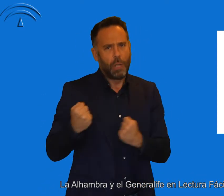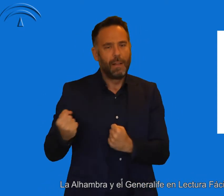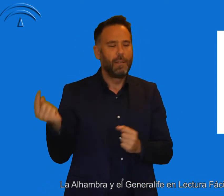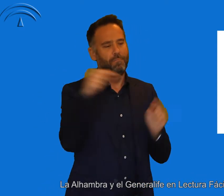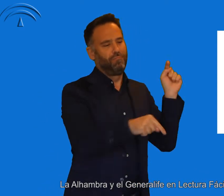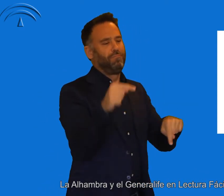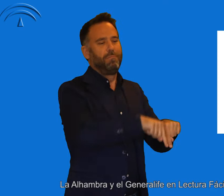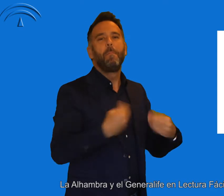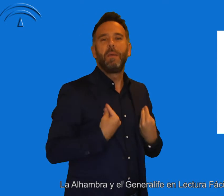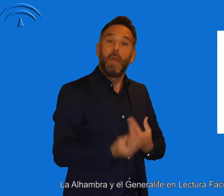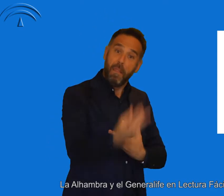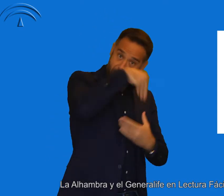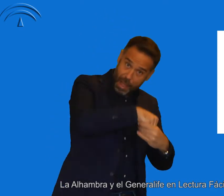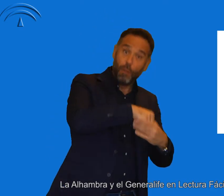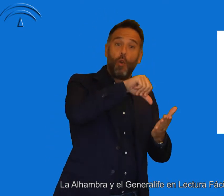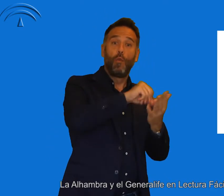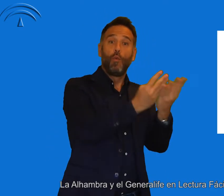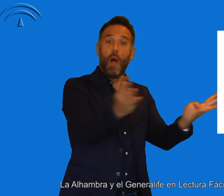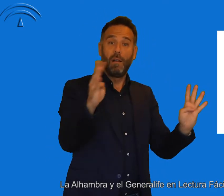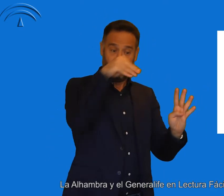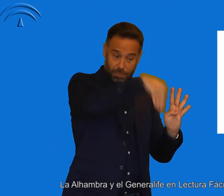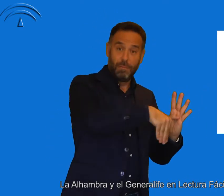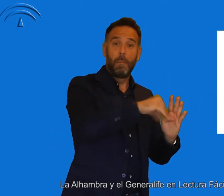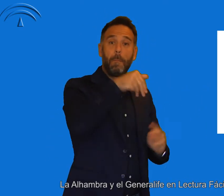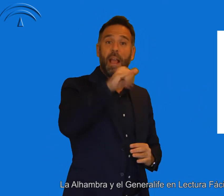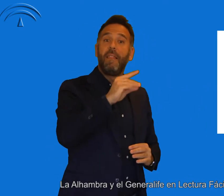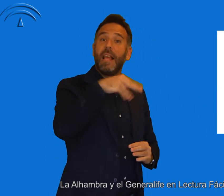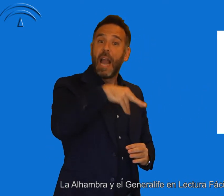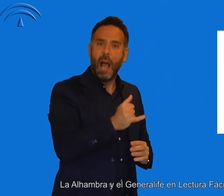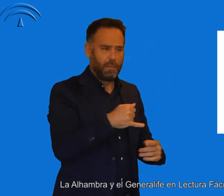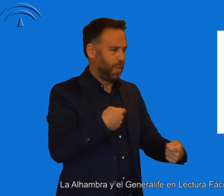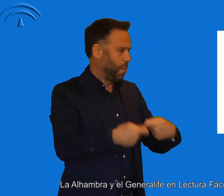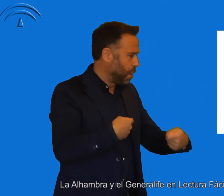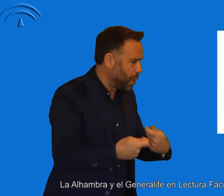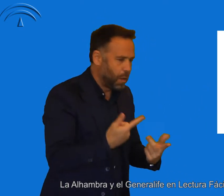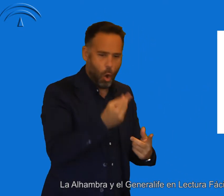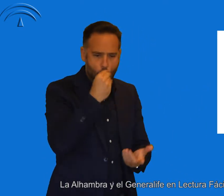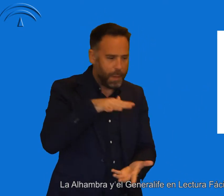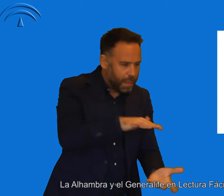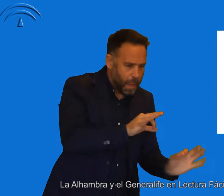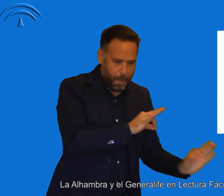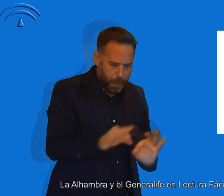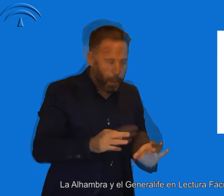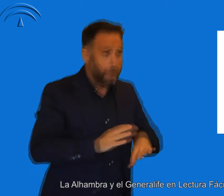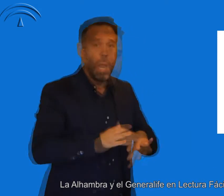y algunas familias importantes vivían aquí. Dentro de la ciudad se producía y